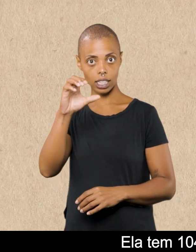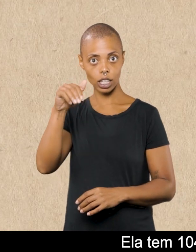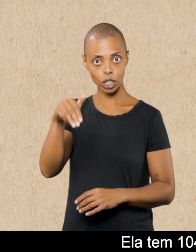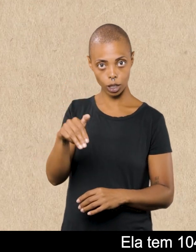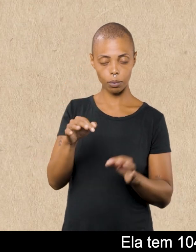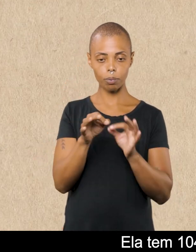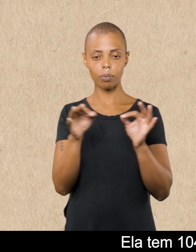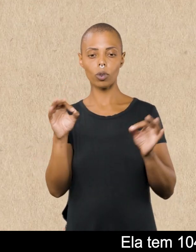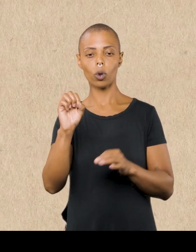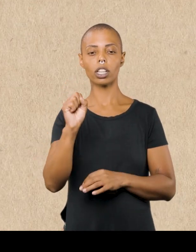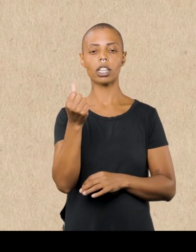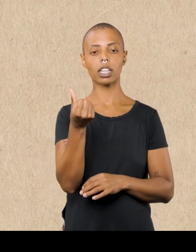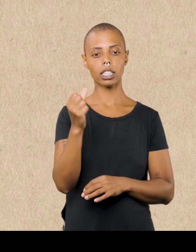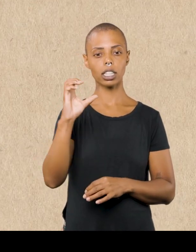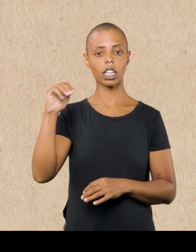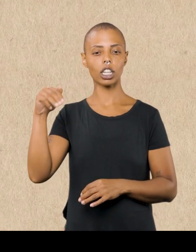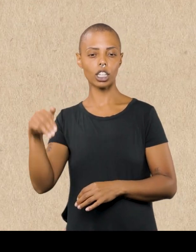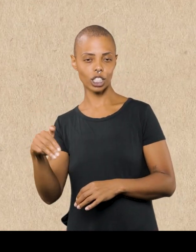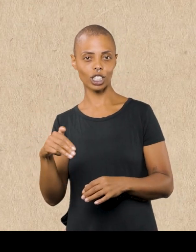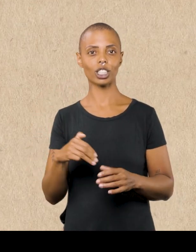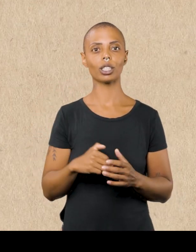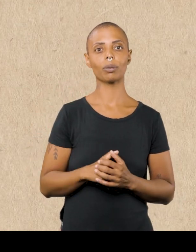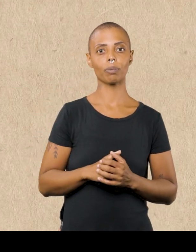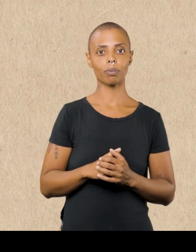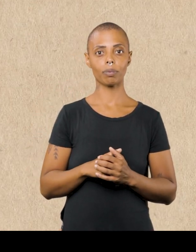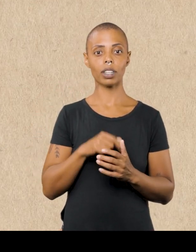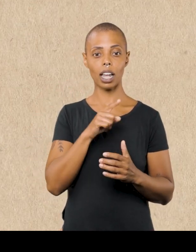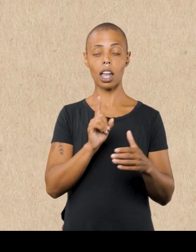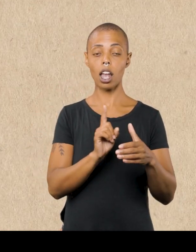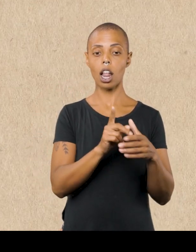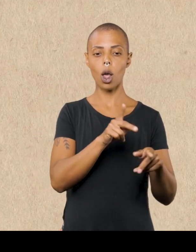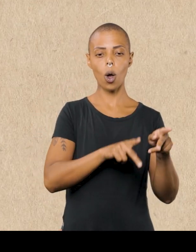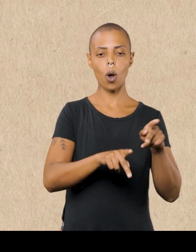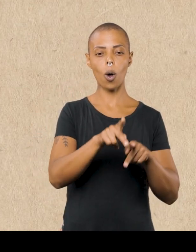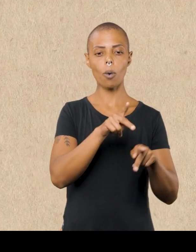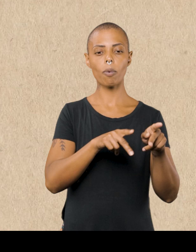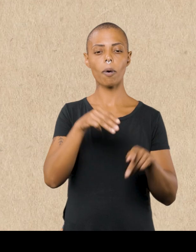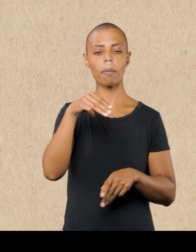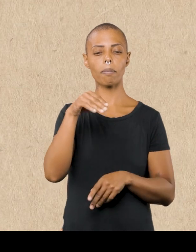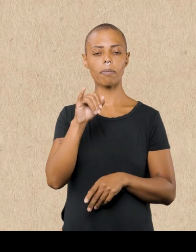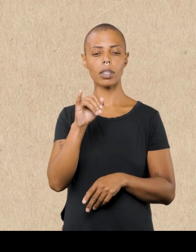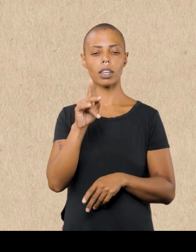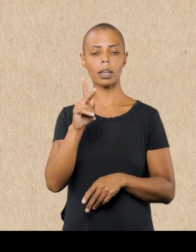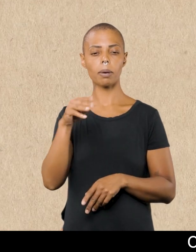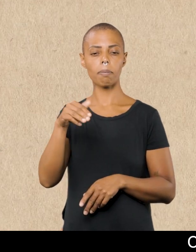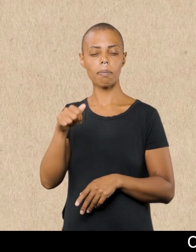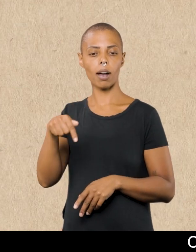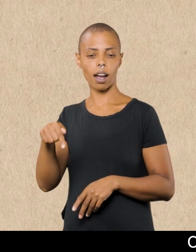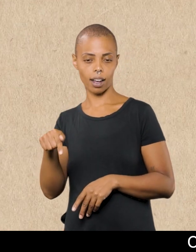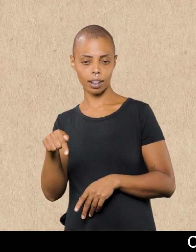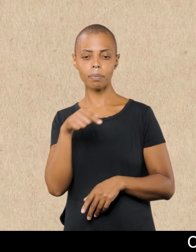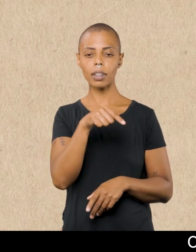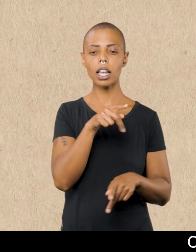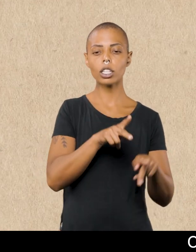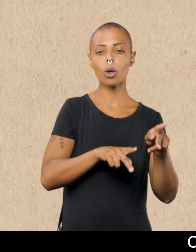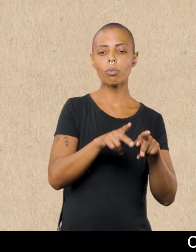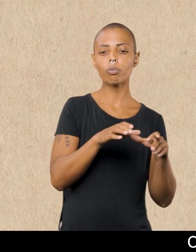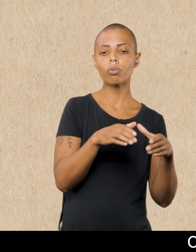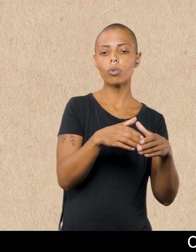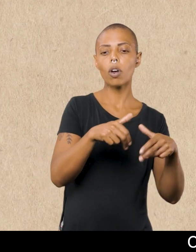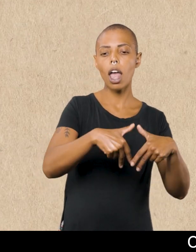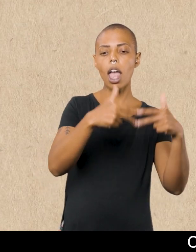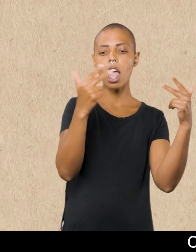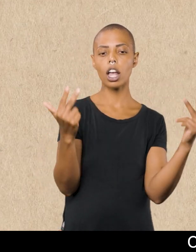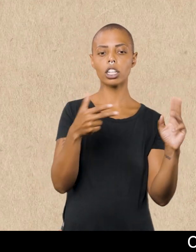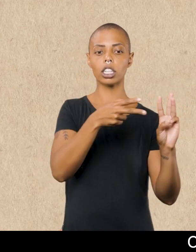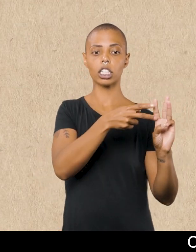104,5 centímetros de altura por 86 centímetros de largura. Evans faz parte do povo